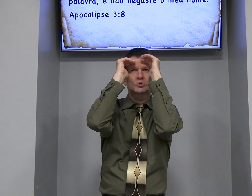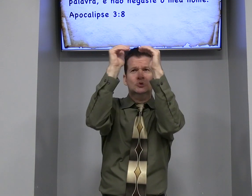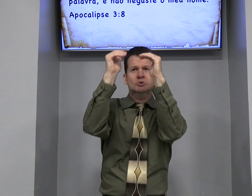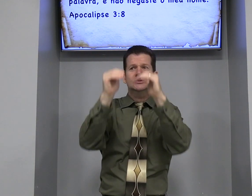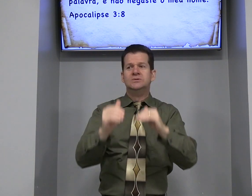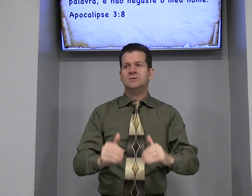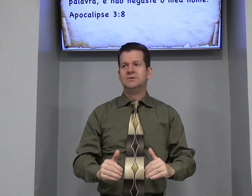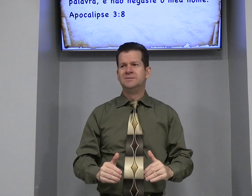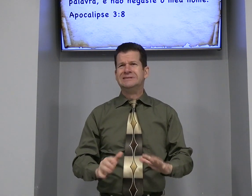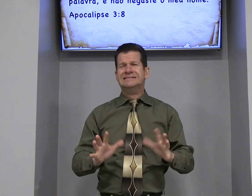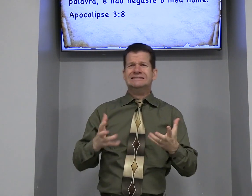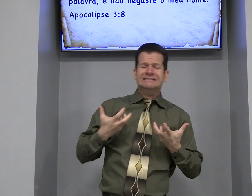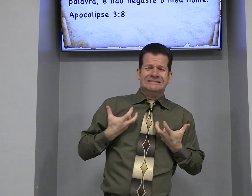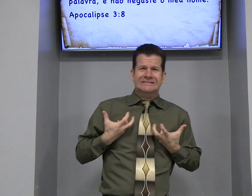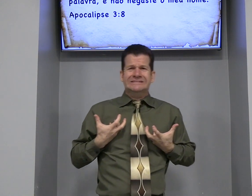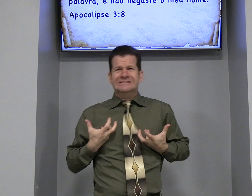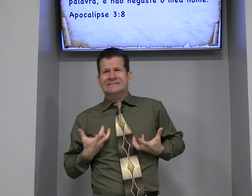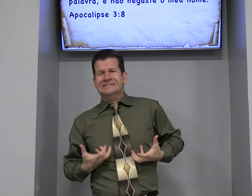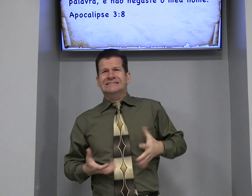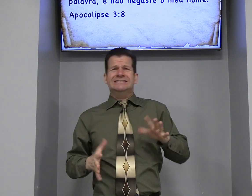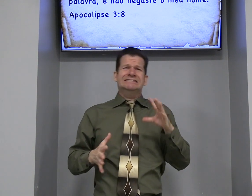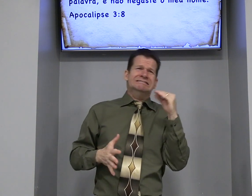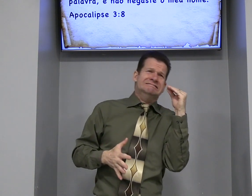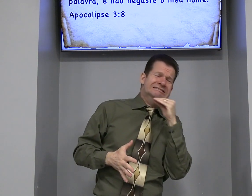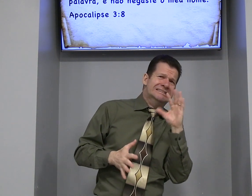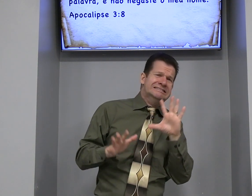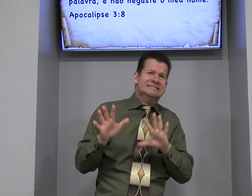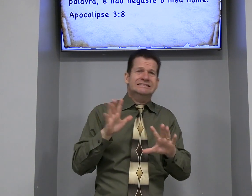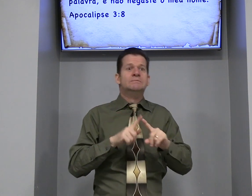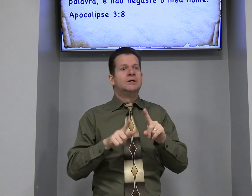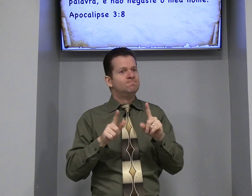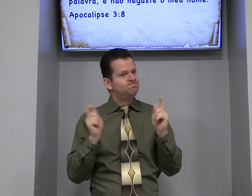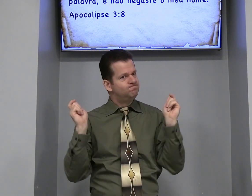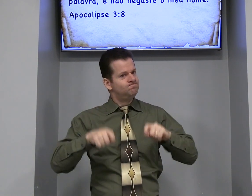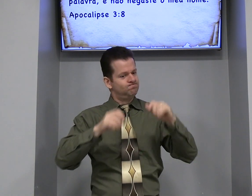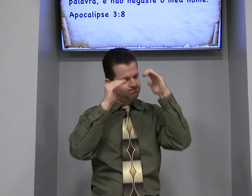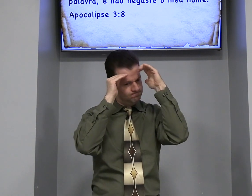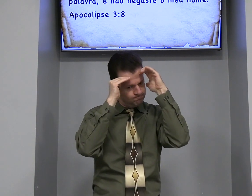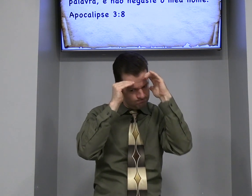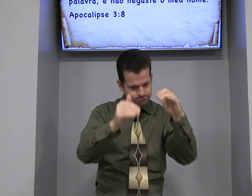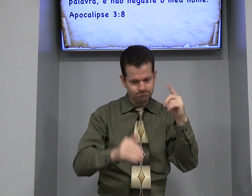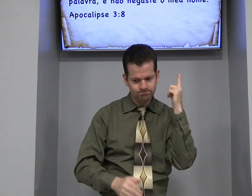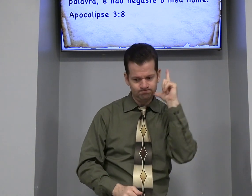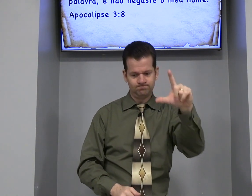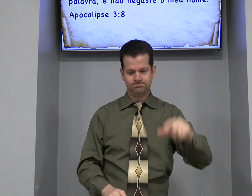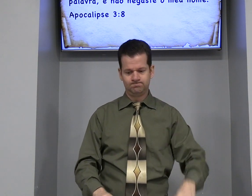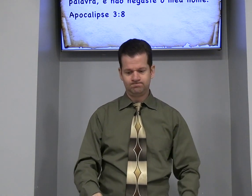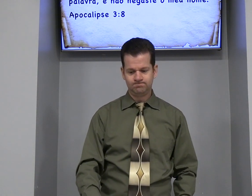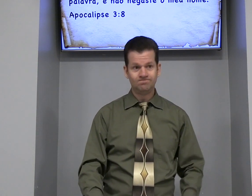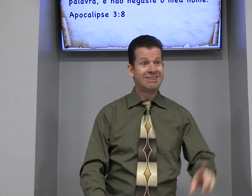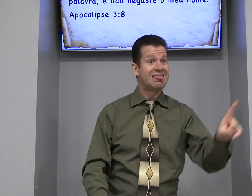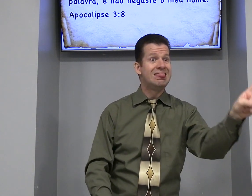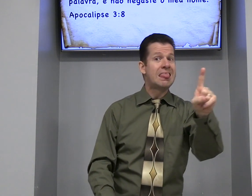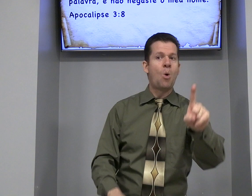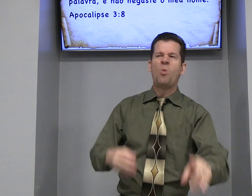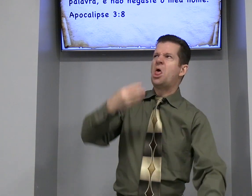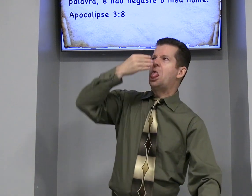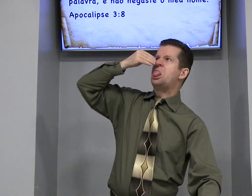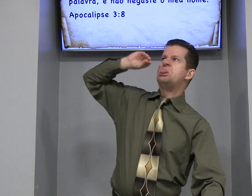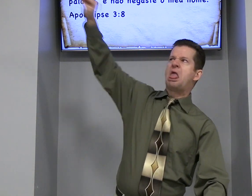Eles obedeciam a palavra de Deus. Às vezes era fraco, mas tentaram fazer melhor.